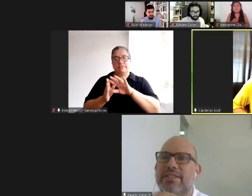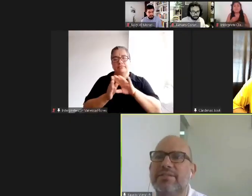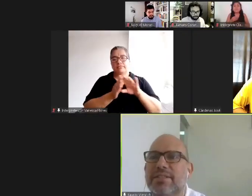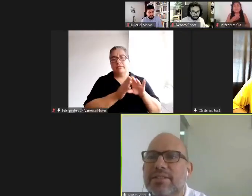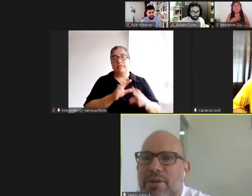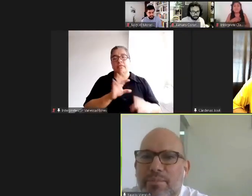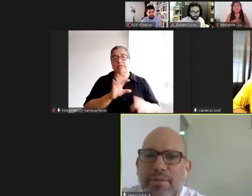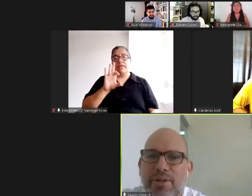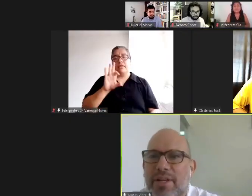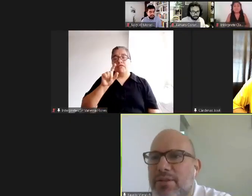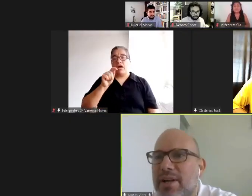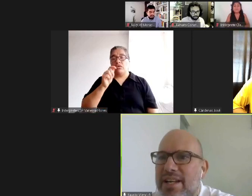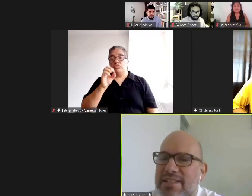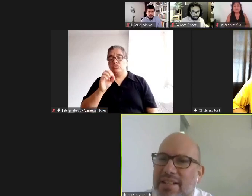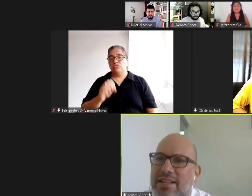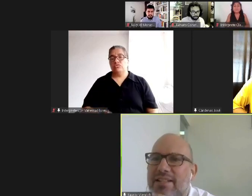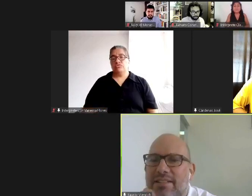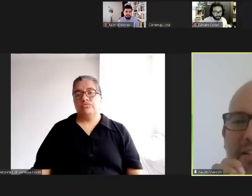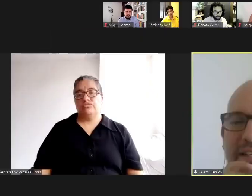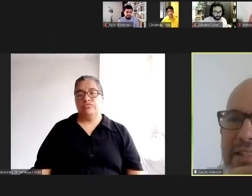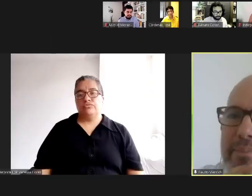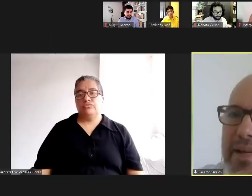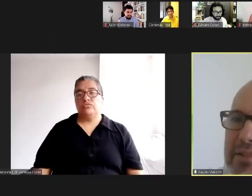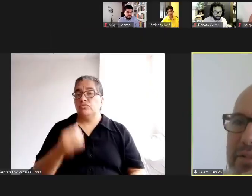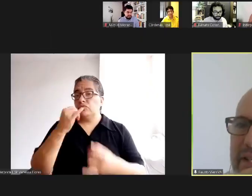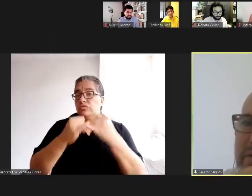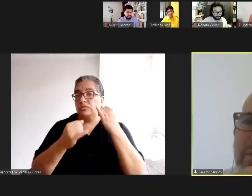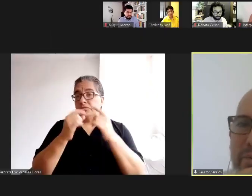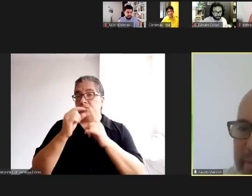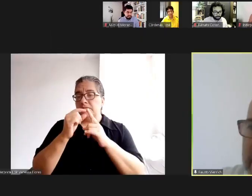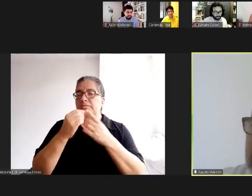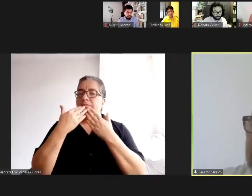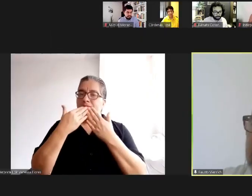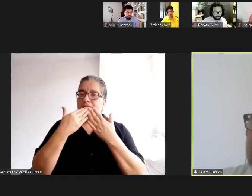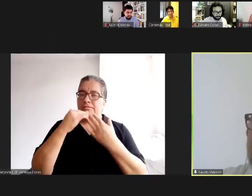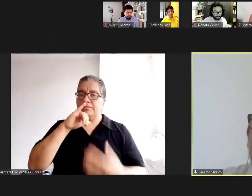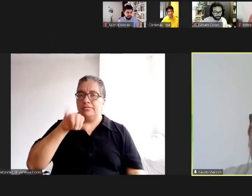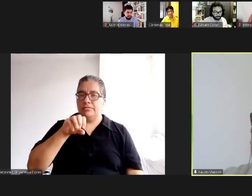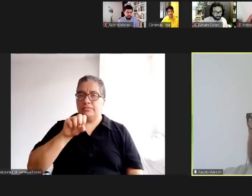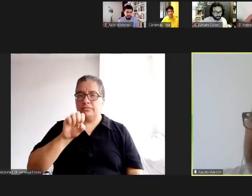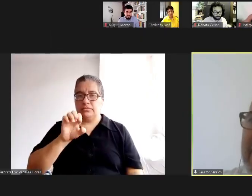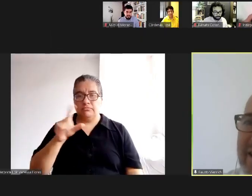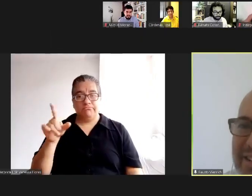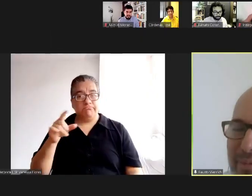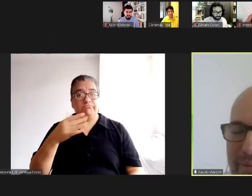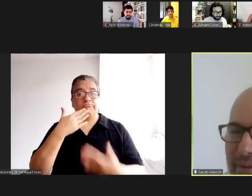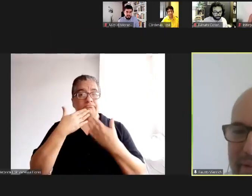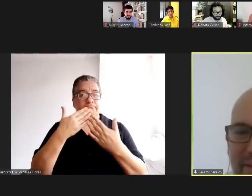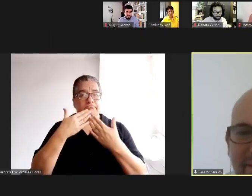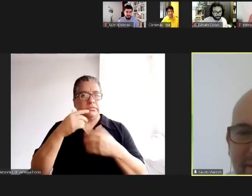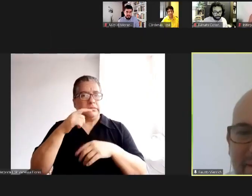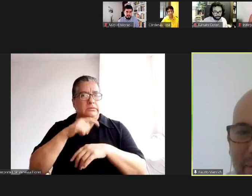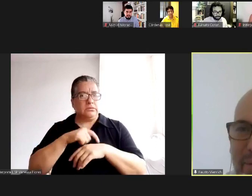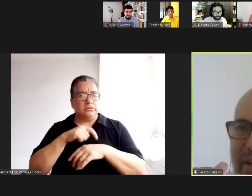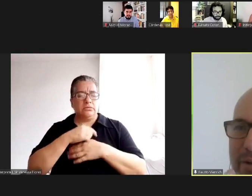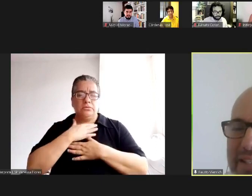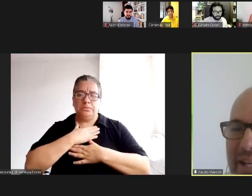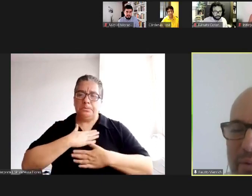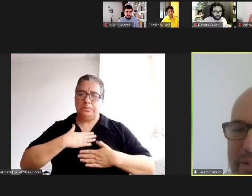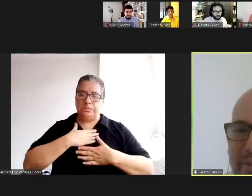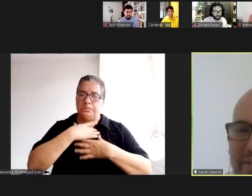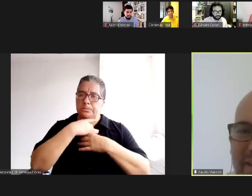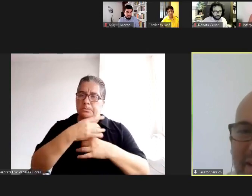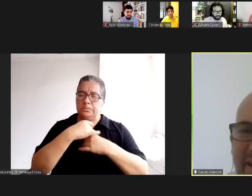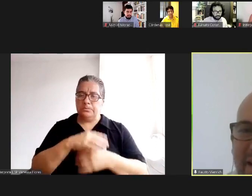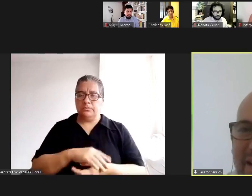Gracias, José. Bueno, primero que todo agradecerles este espacio, que ha sido sumamente interesante y que estamos seguros que no va a ser